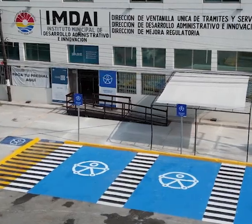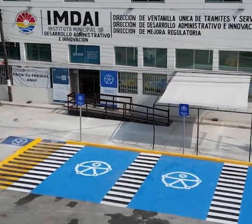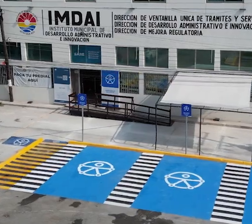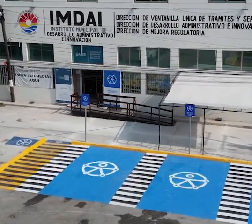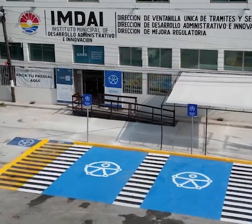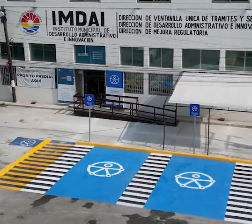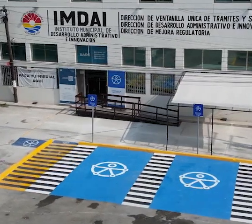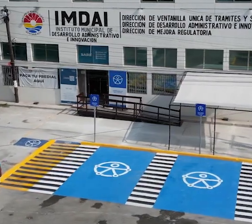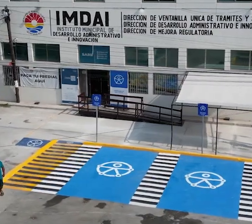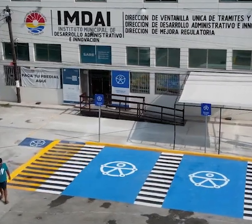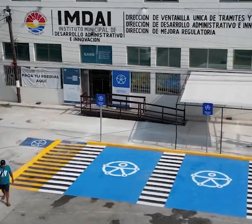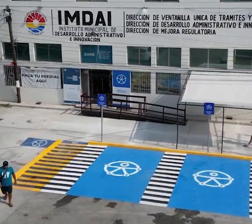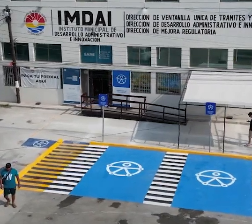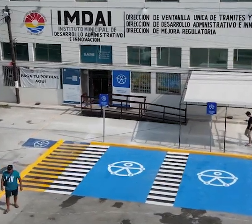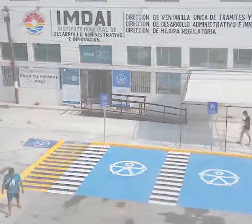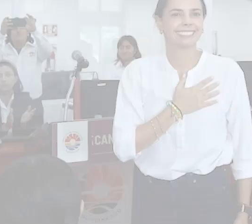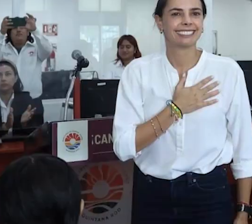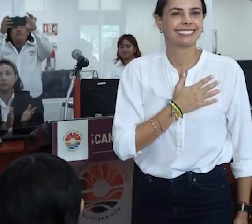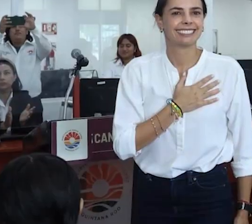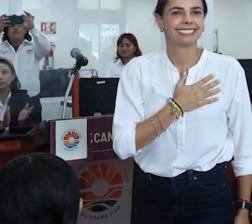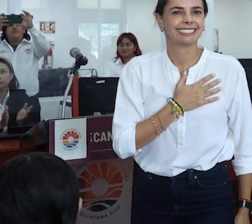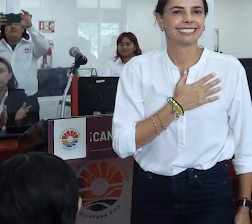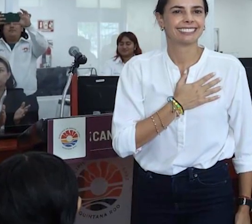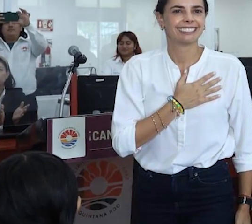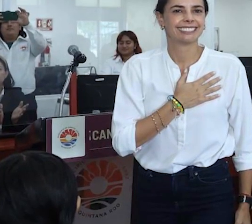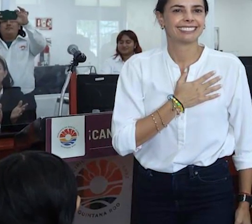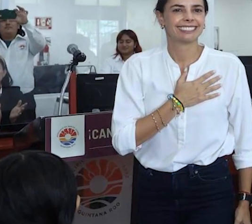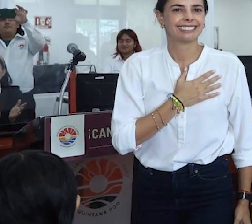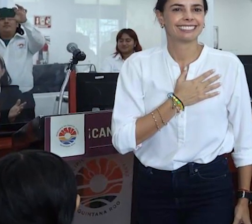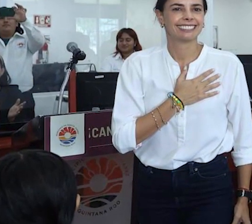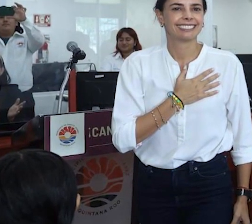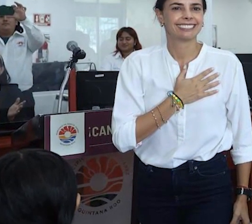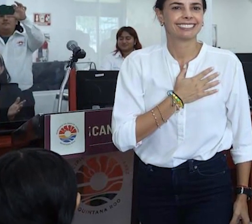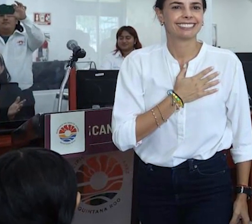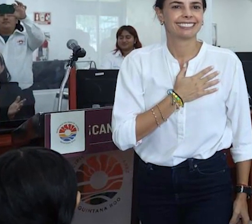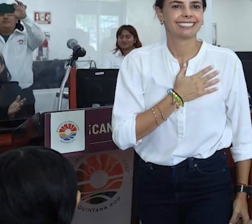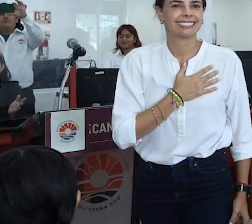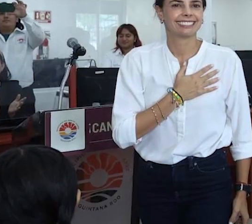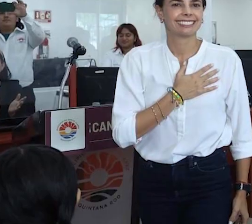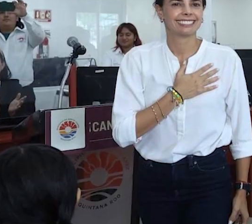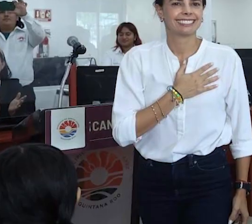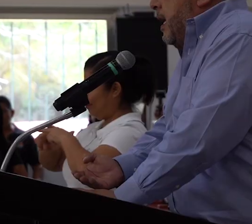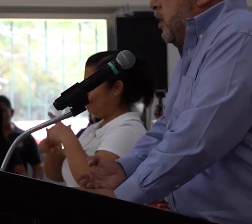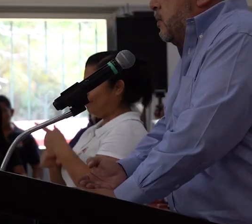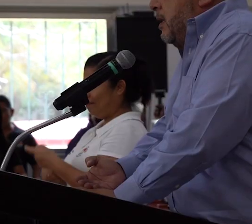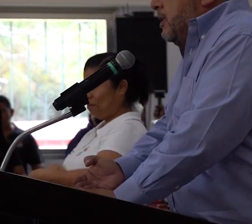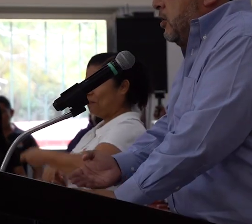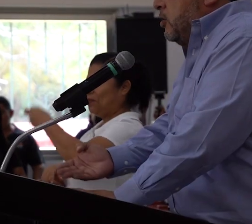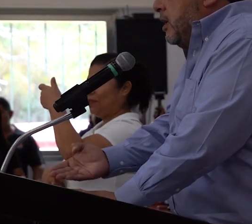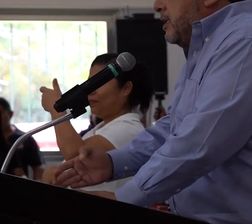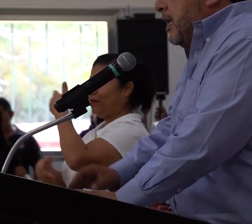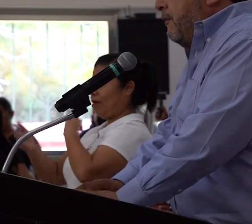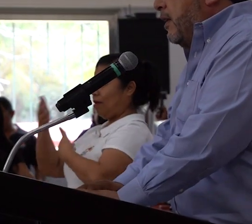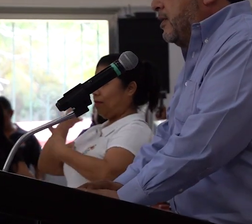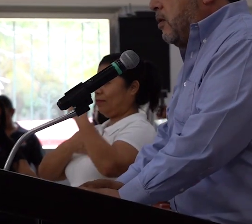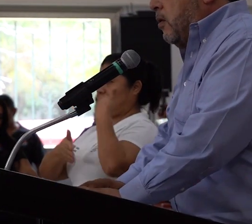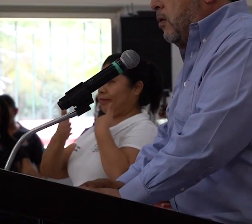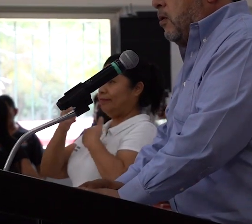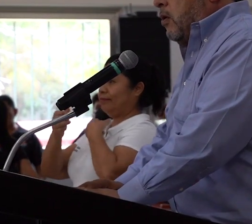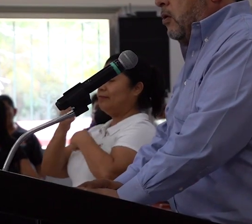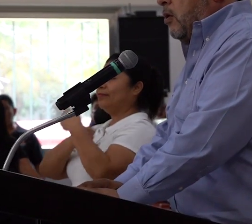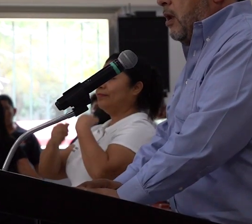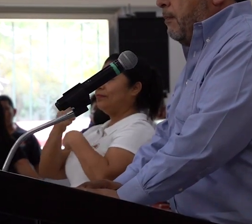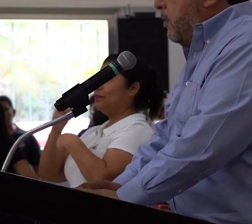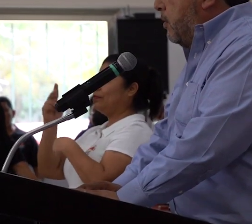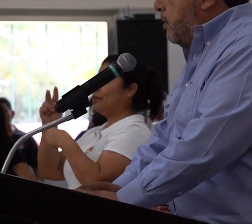través de la ventanilla inclusiva del Instituto Municipal de Desarrollo Administrativo e Innovación fueron atendidas 812 personas del 22 al